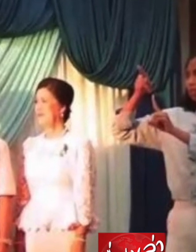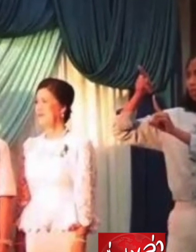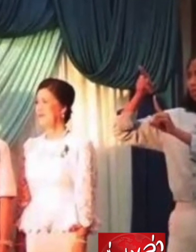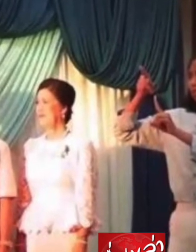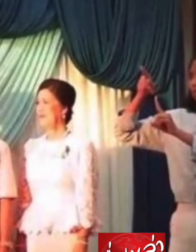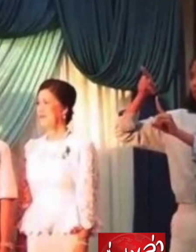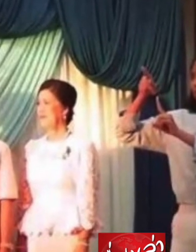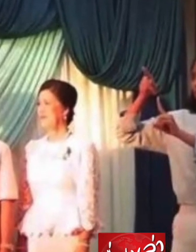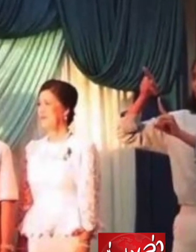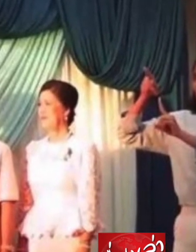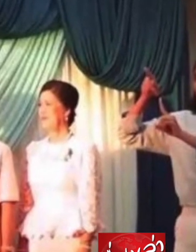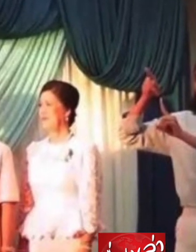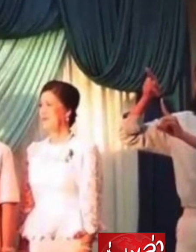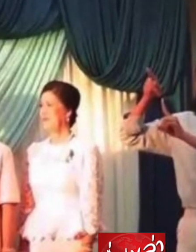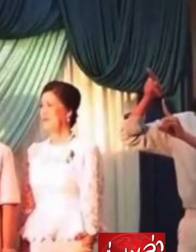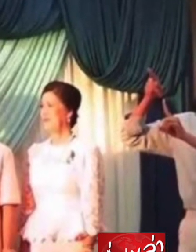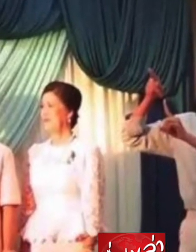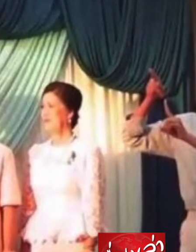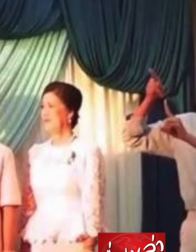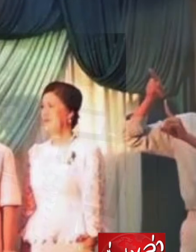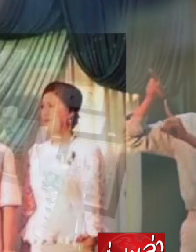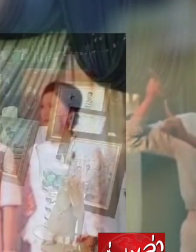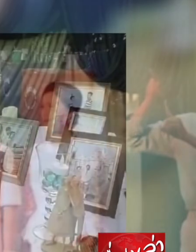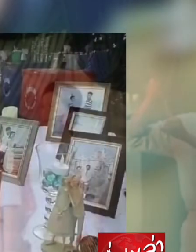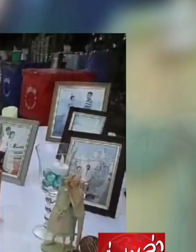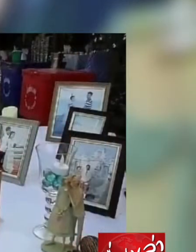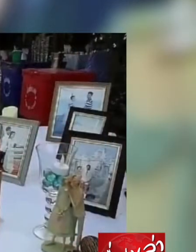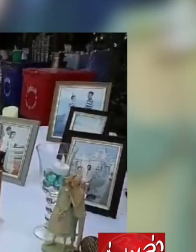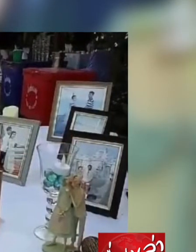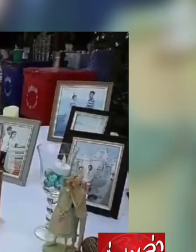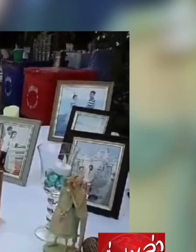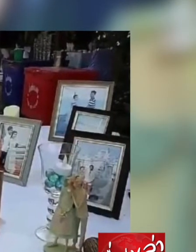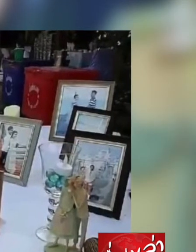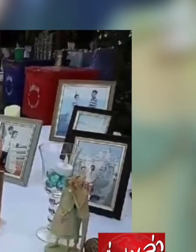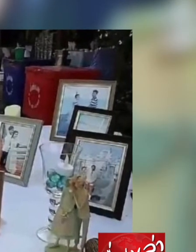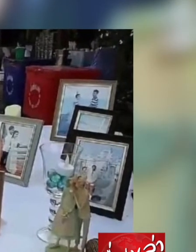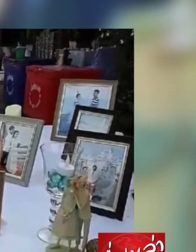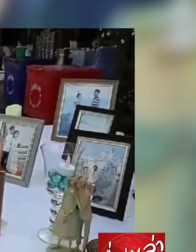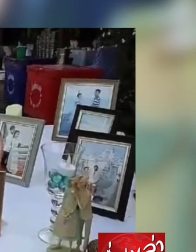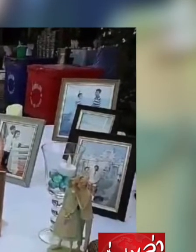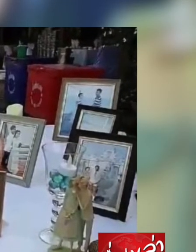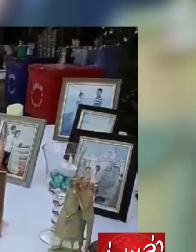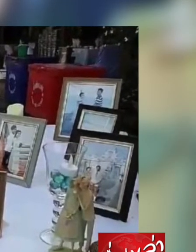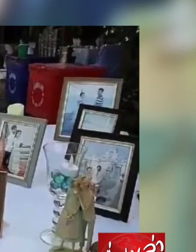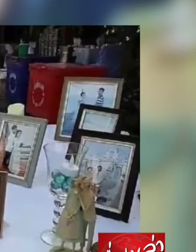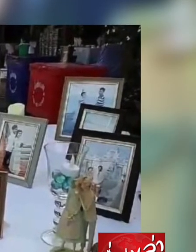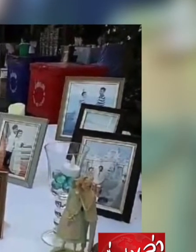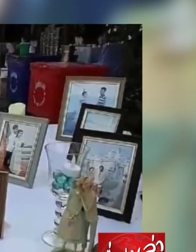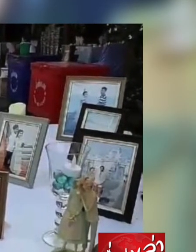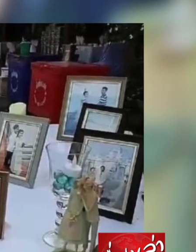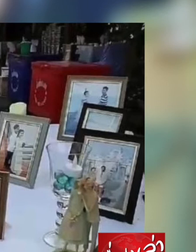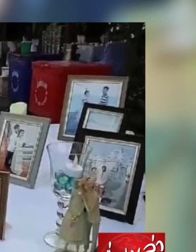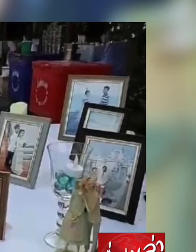เรียนเก่งจบปริญญาตรีจากมหาวิทยาลัยราชภัฏสวนดุสิตล่าสุดทำงานอยู่ที่ห้างเซ็นทรัลที่กรุงเทพตำแหน่ง